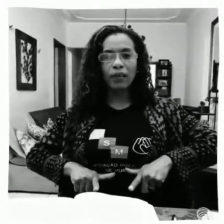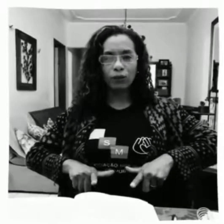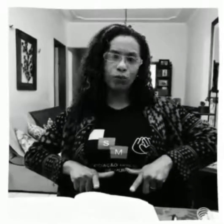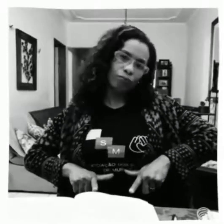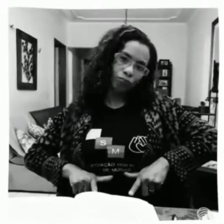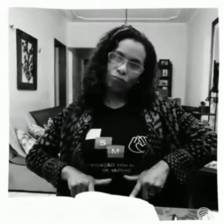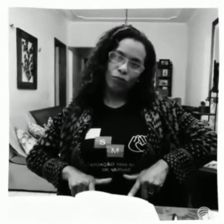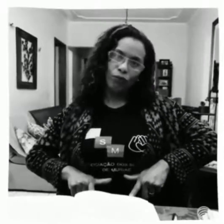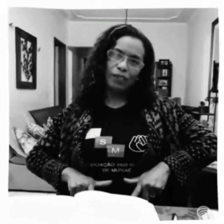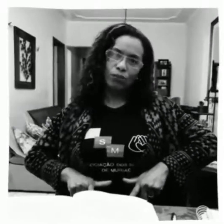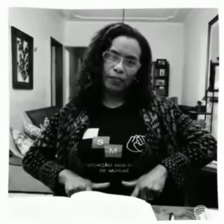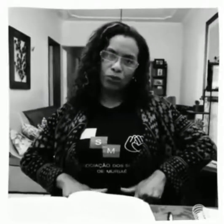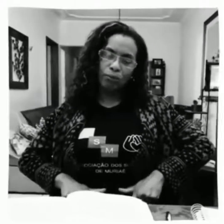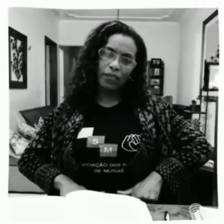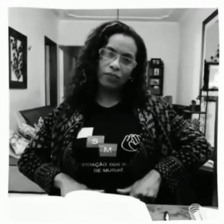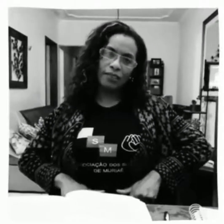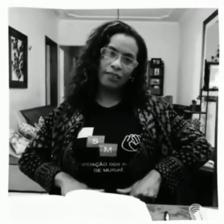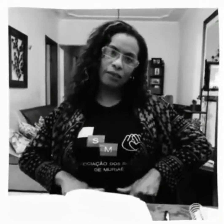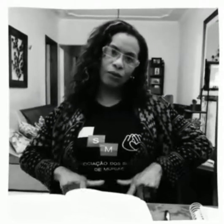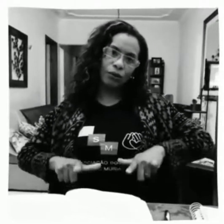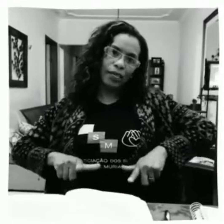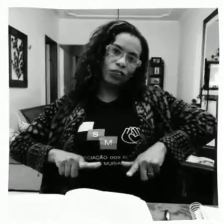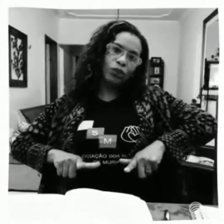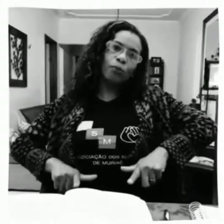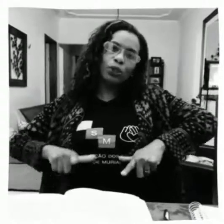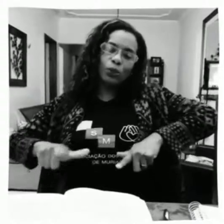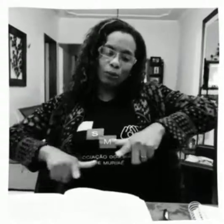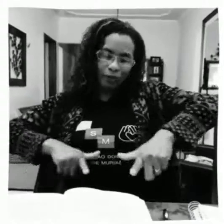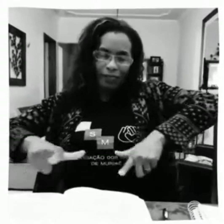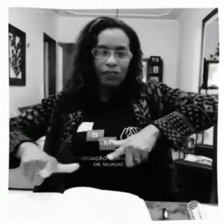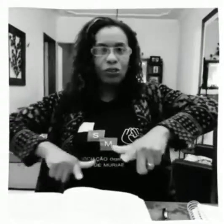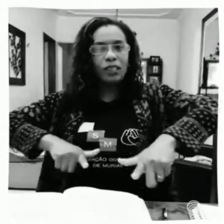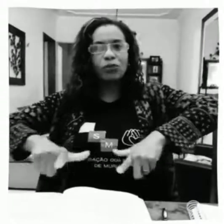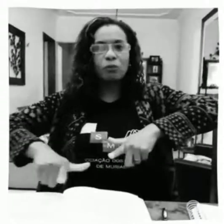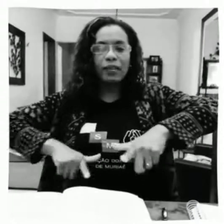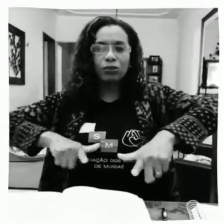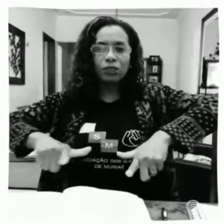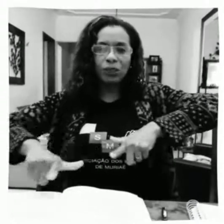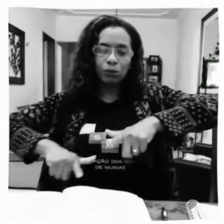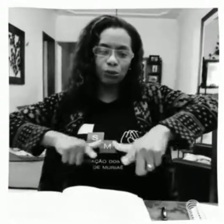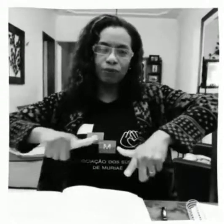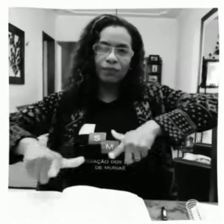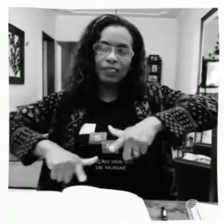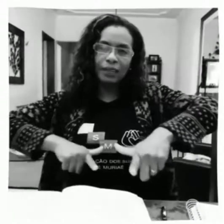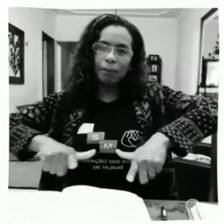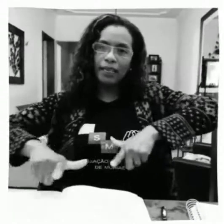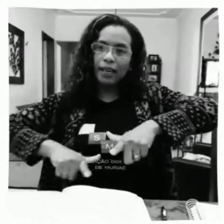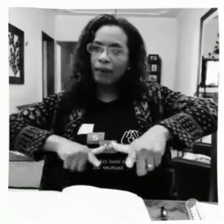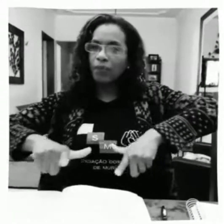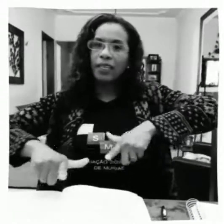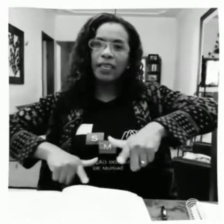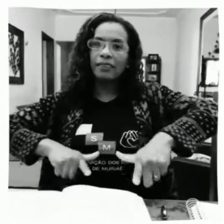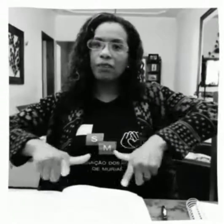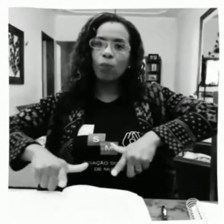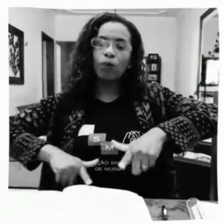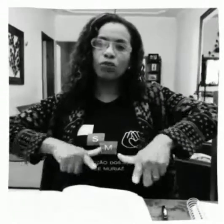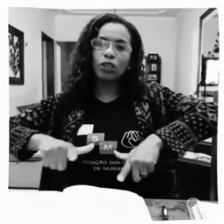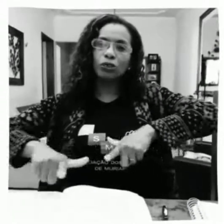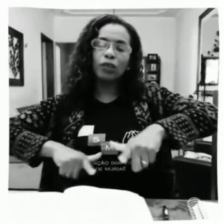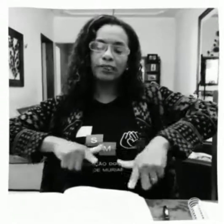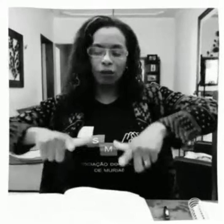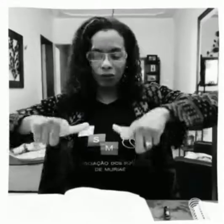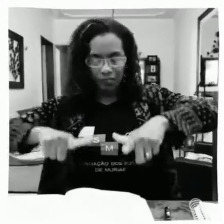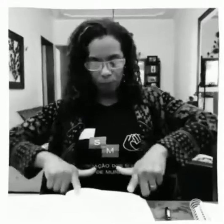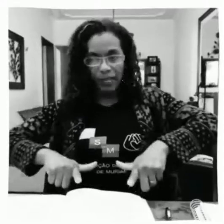do meu peito. Faço mais ou menos assim na região do abdômen, só que é no espaço neutro. Trabalhar. Esse que é o ponto